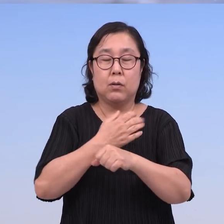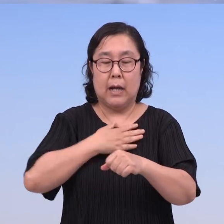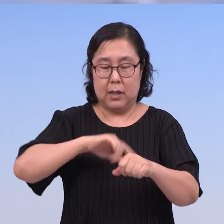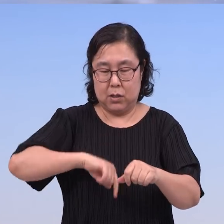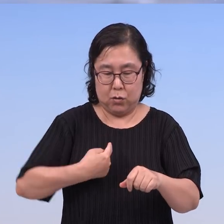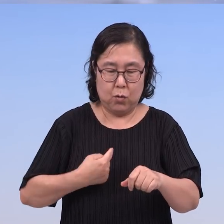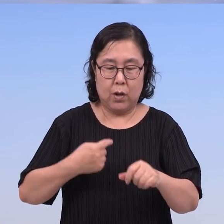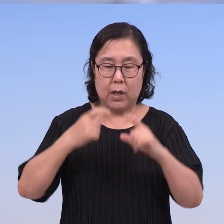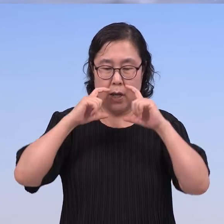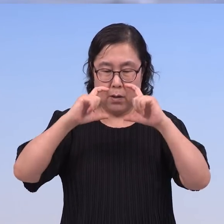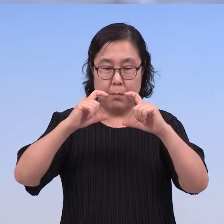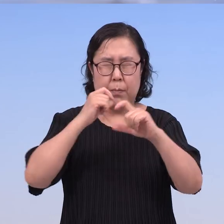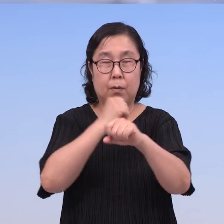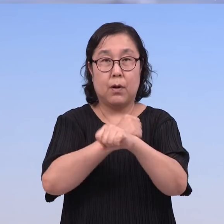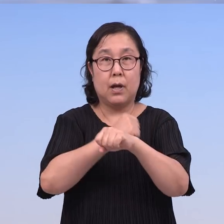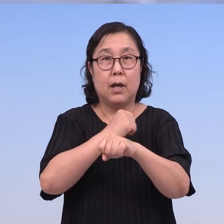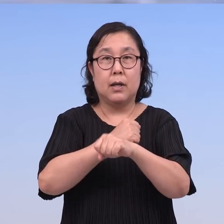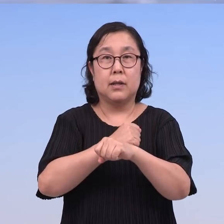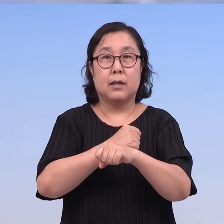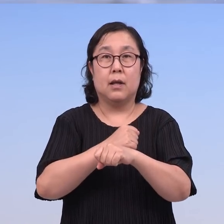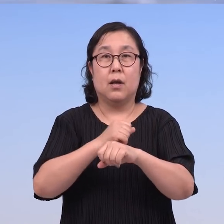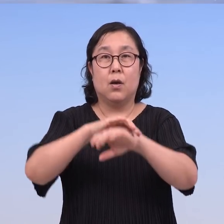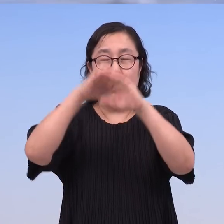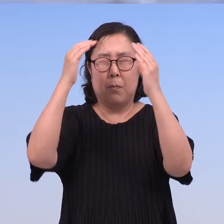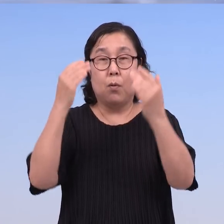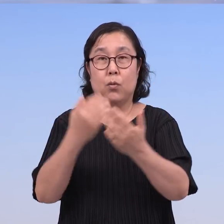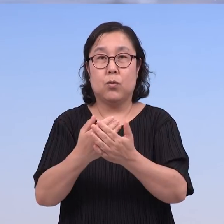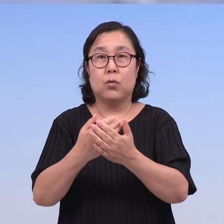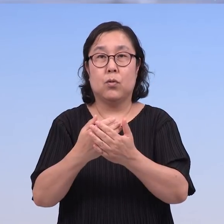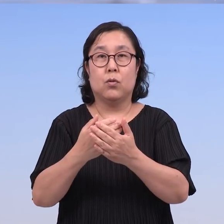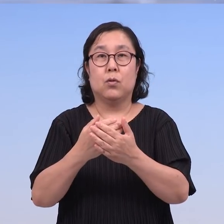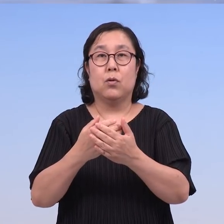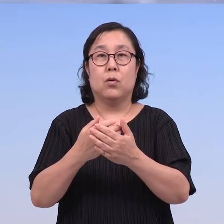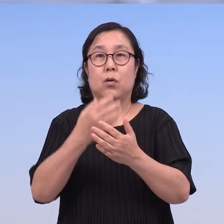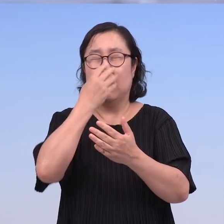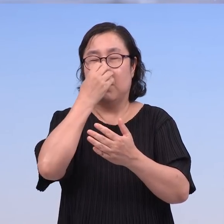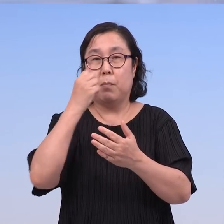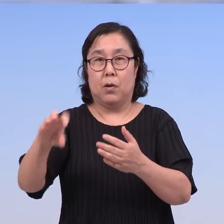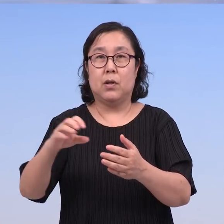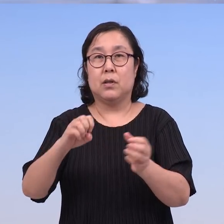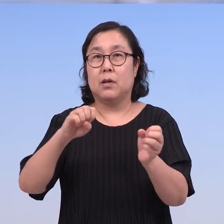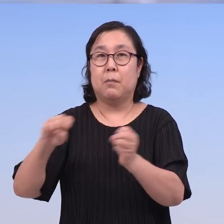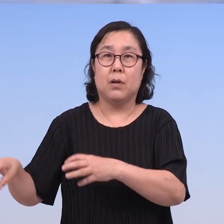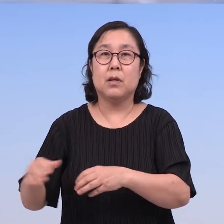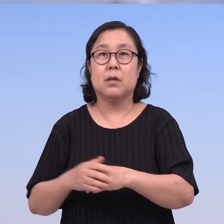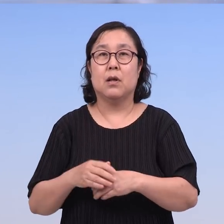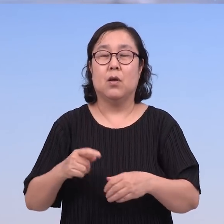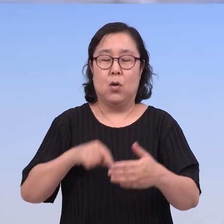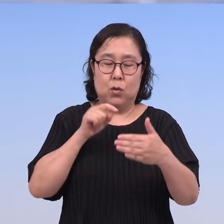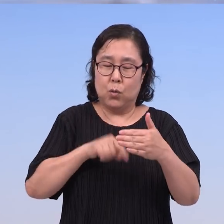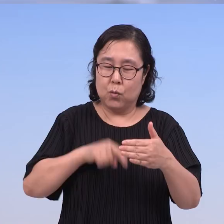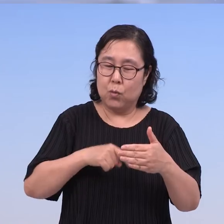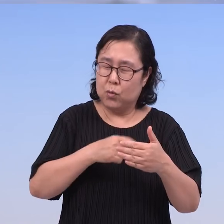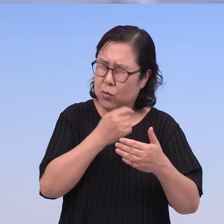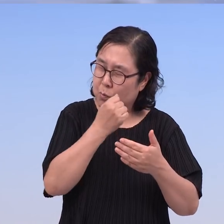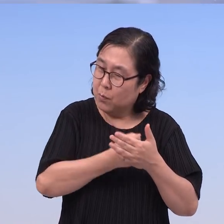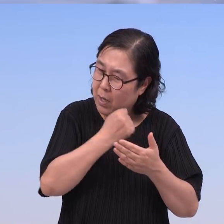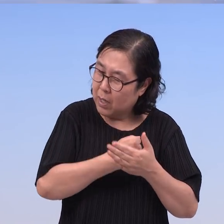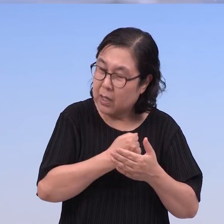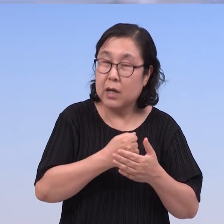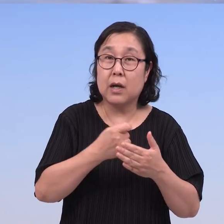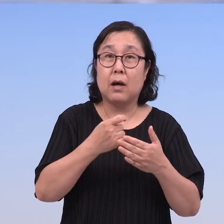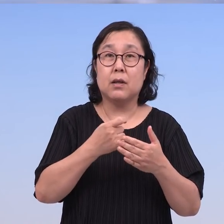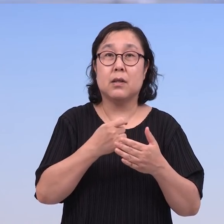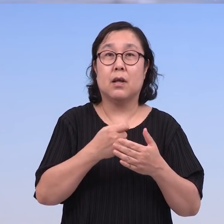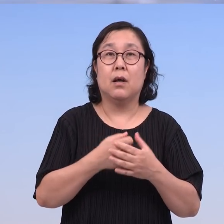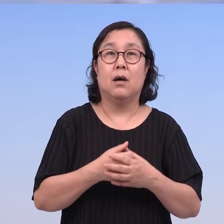거예요. 그러면서 막 일부러 오버하면서 막 다 쓰레기통에 팍팍 좀 아깝기는 했어요. 막 봉지채 막 버린